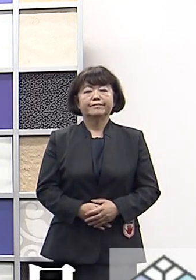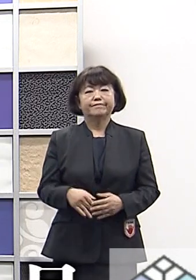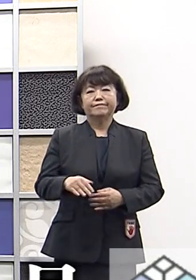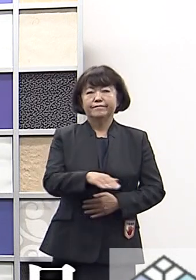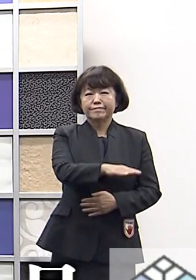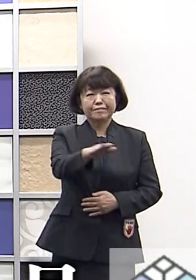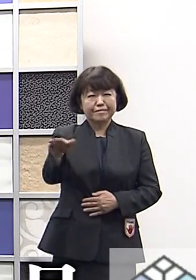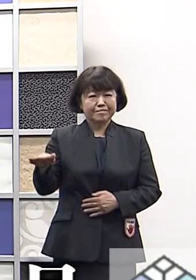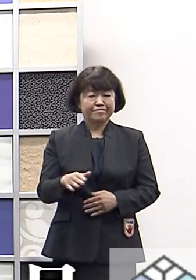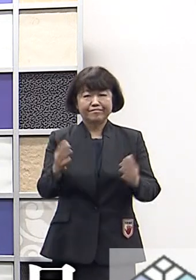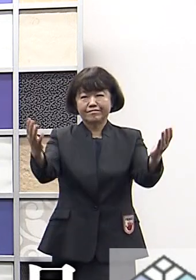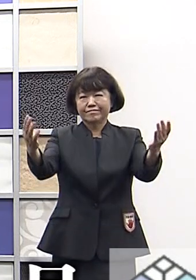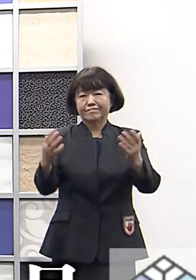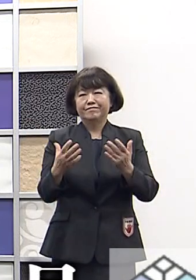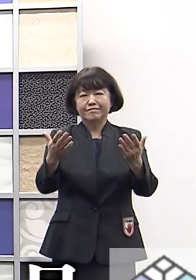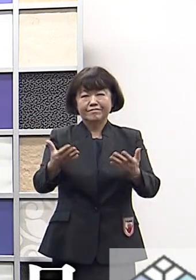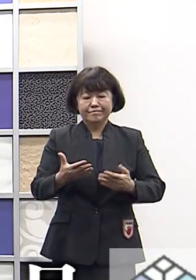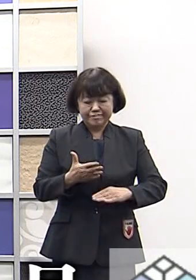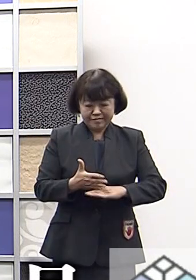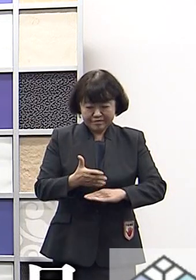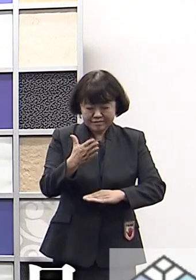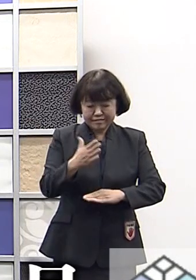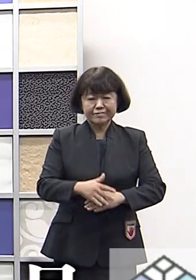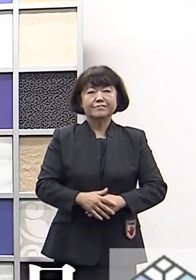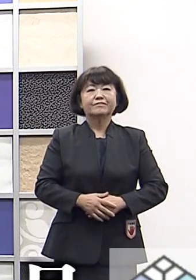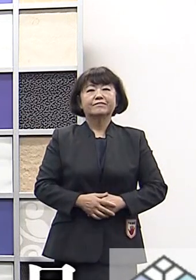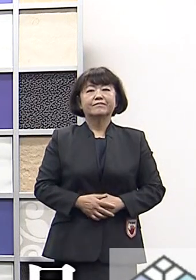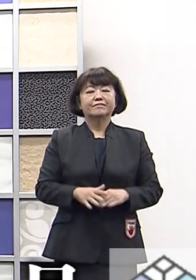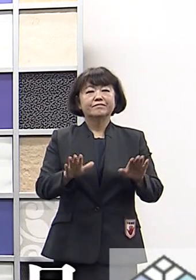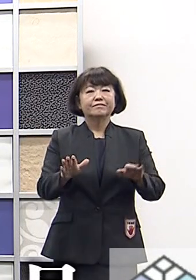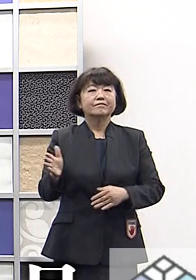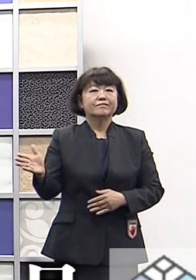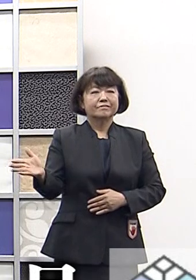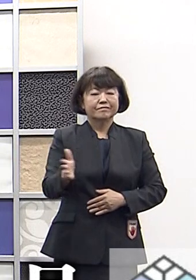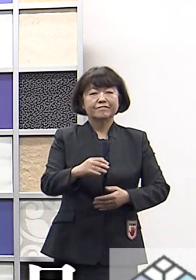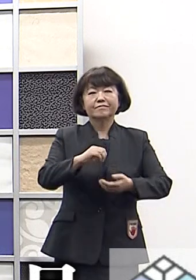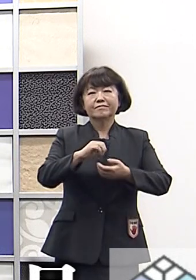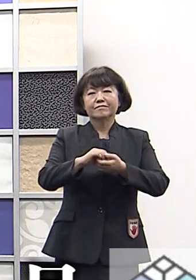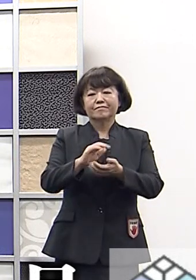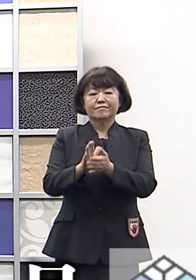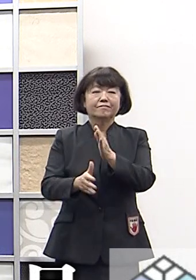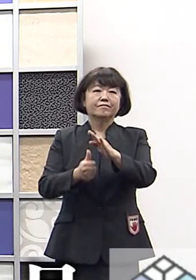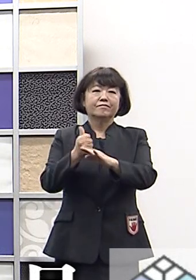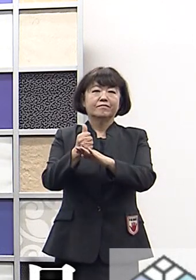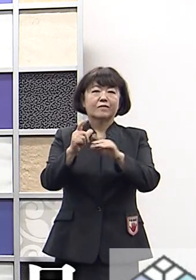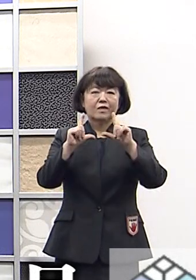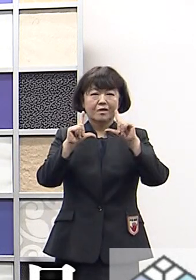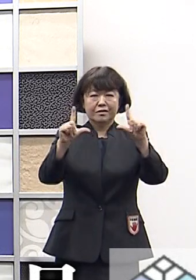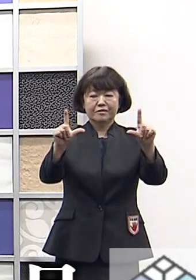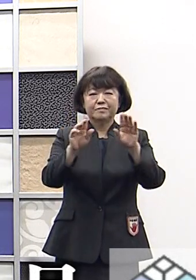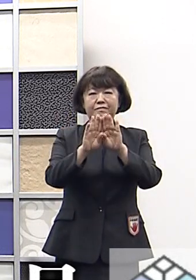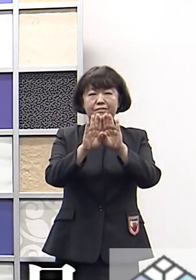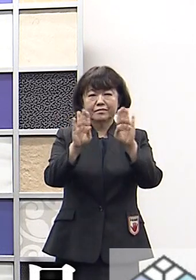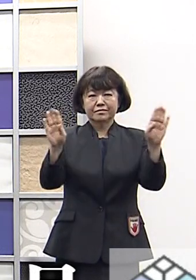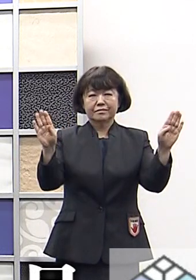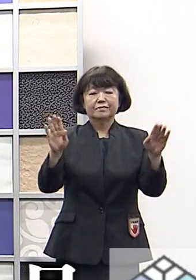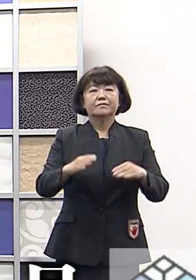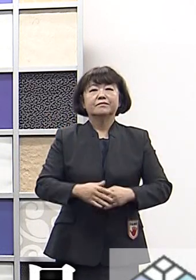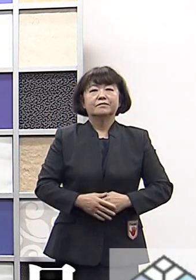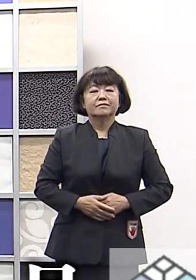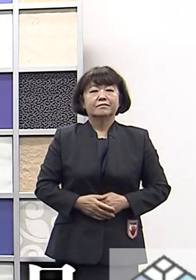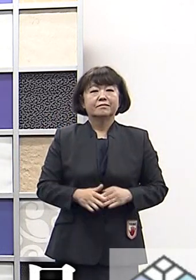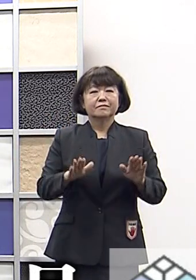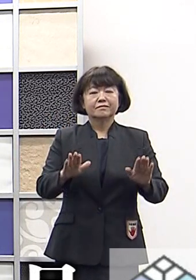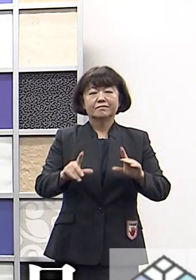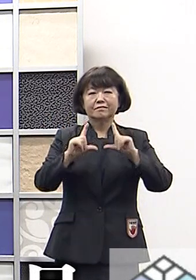皆様、お集まりいただきありがとうございます。ただいまから定例の知事記者会見を行います。本